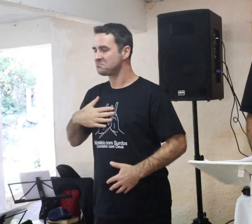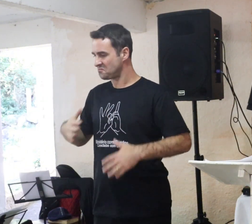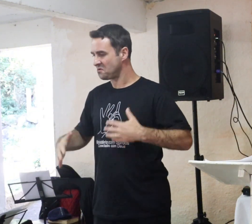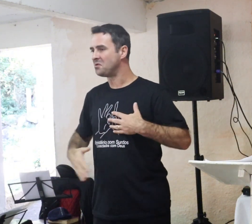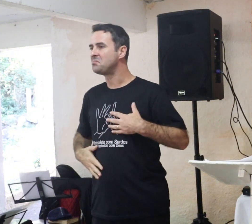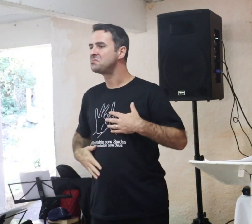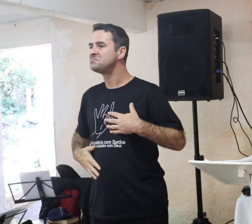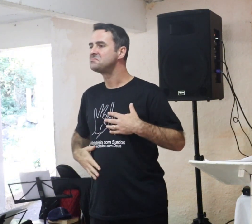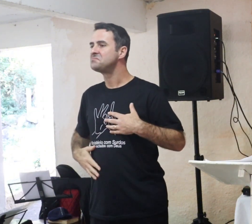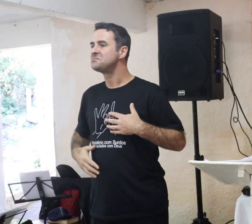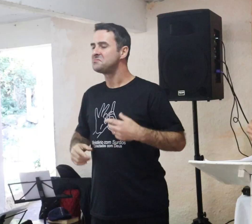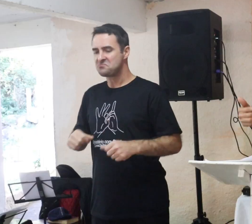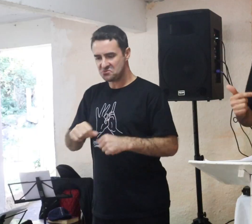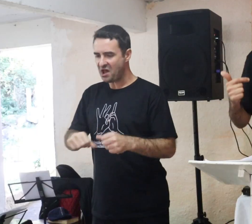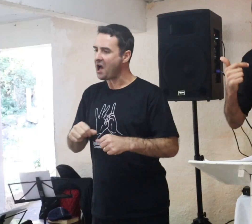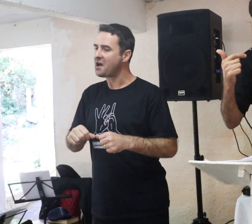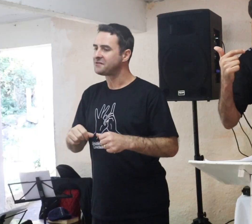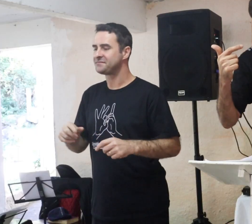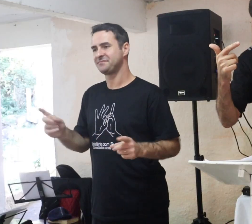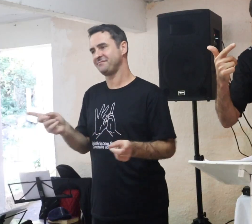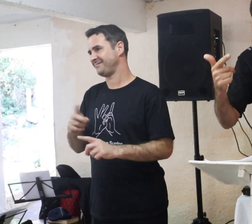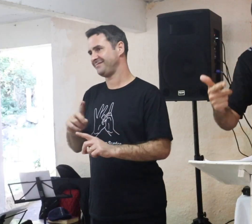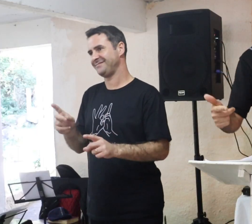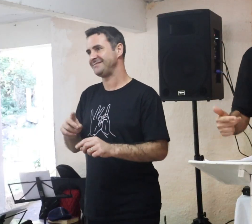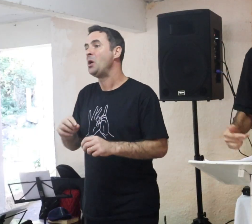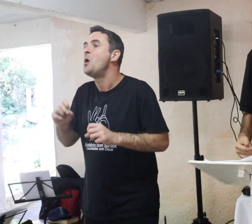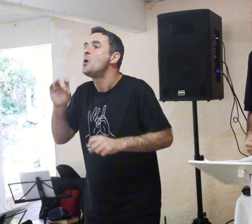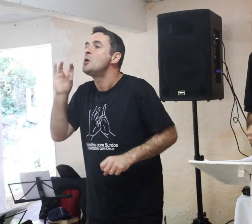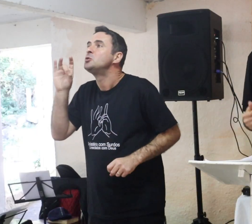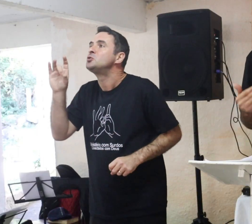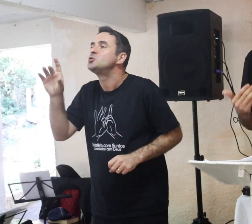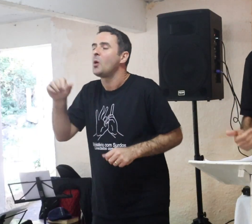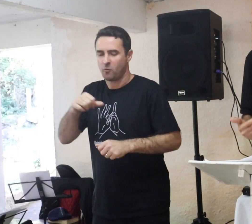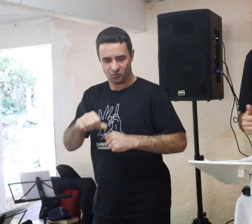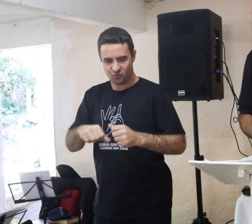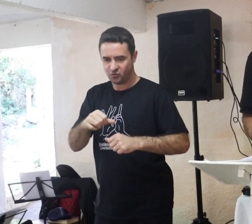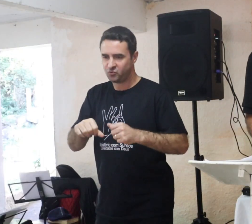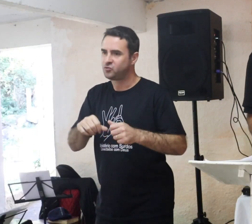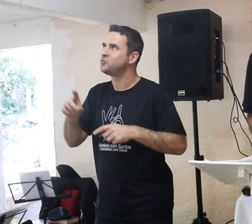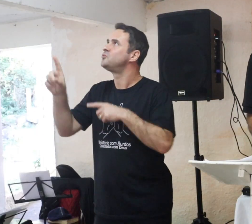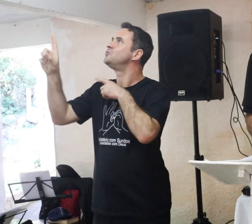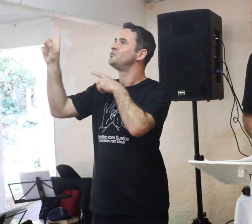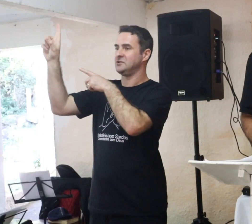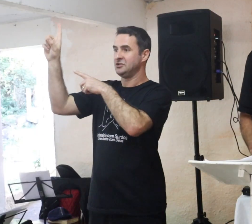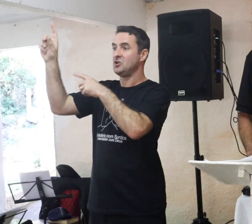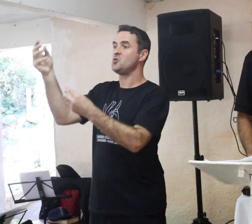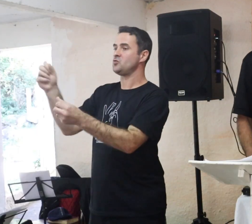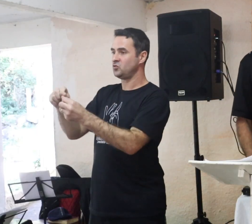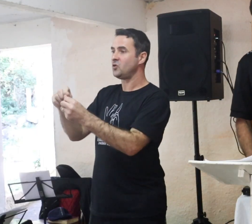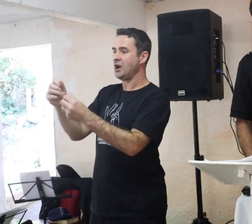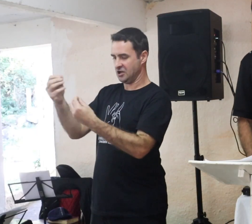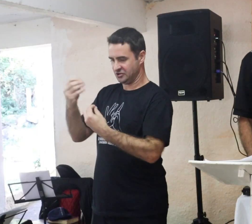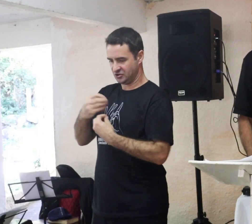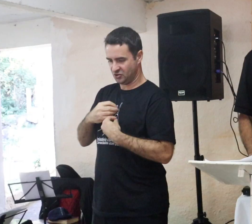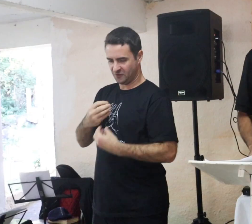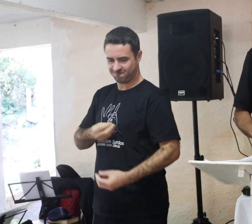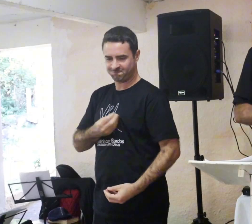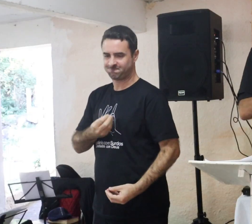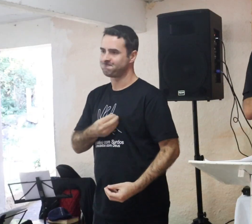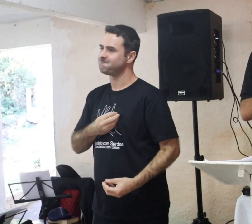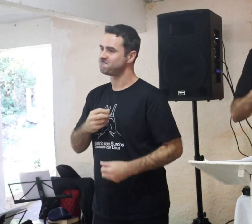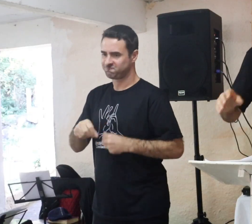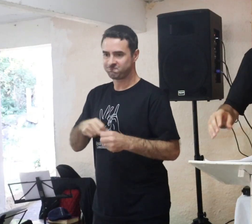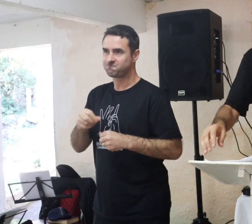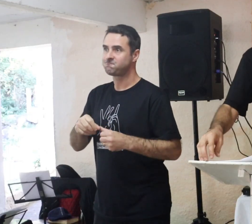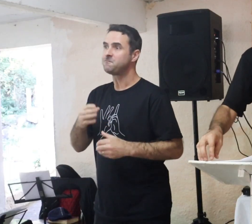eterno. Somente na transformação, quando Deus cumprir a sua promessa em